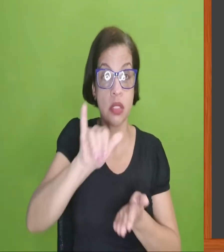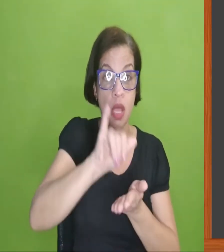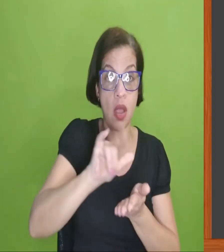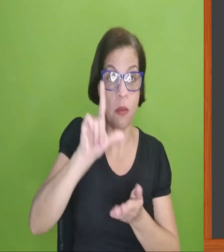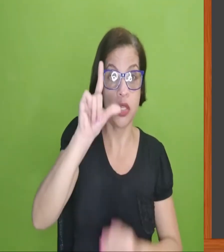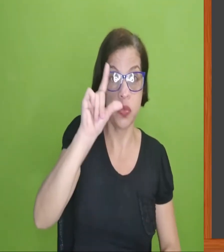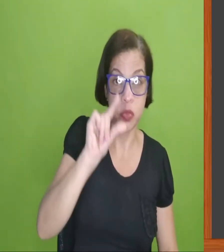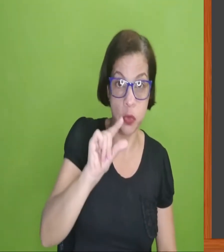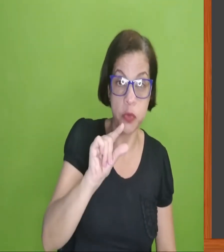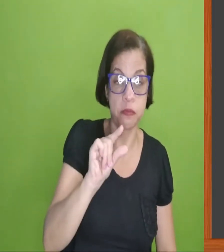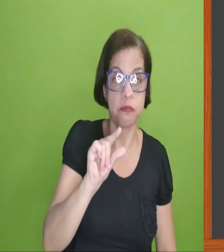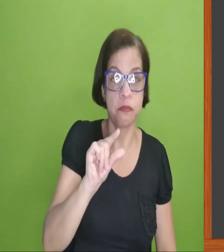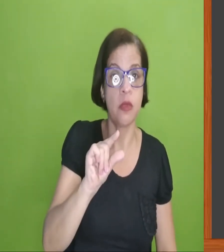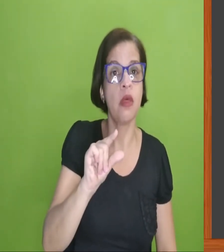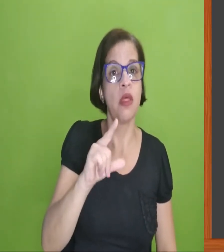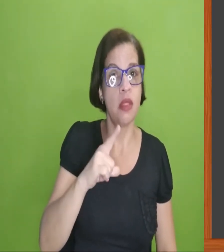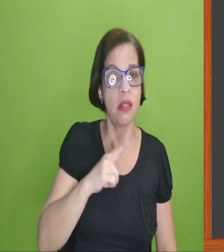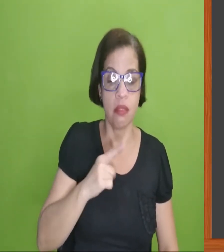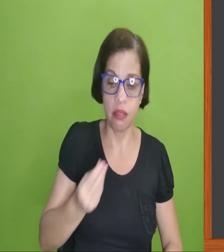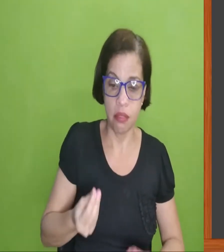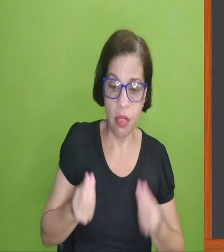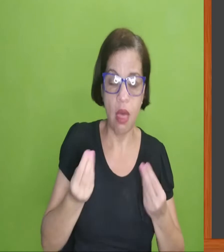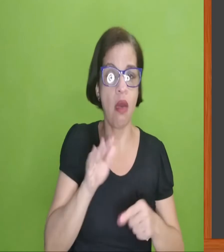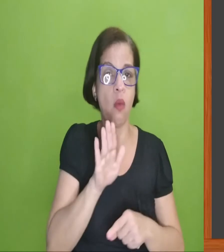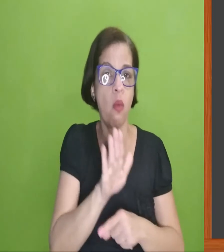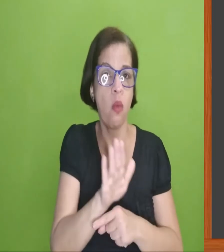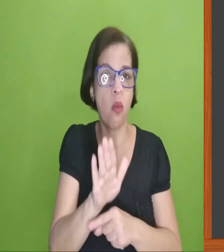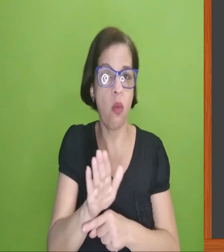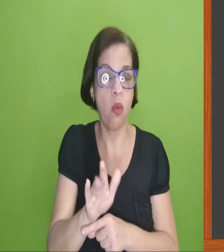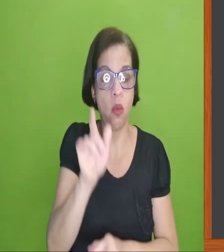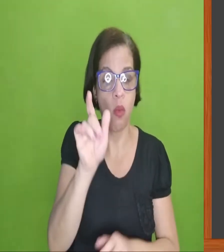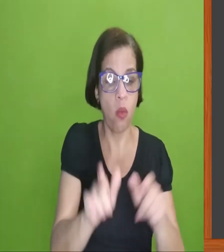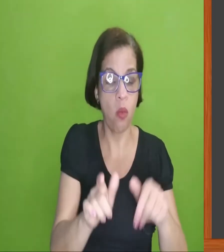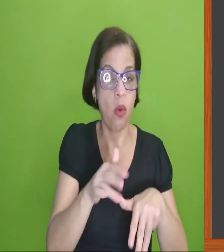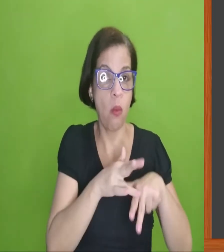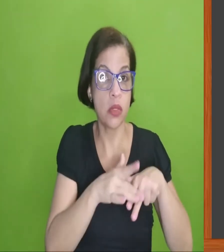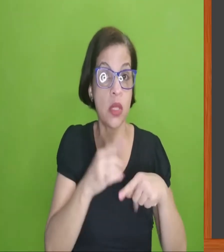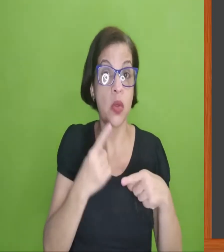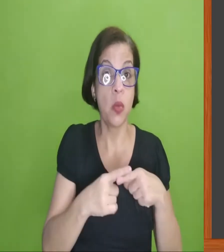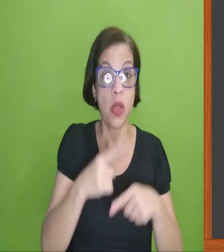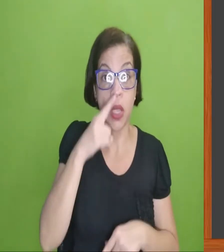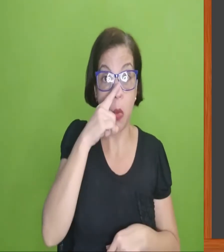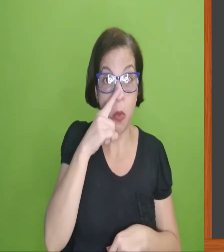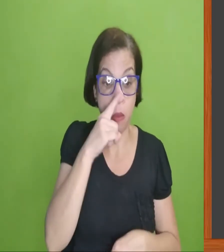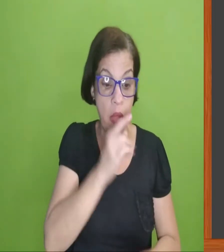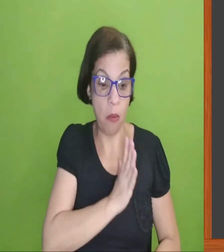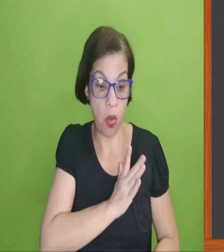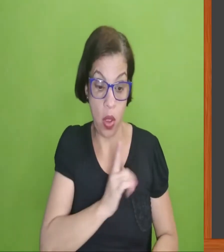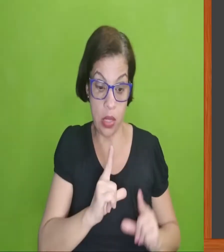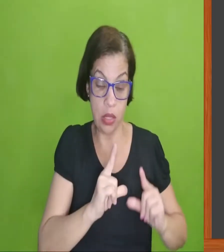das dislipidemias trazem grande benefício aos pacientes, uma vez que reduzem o risco